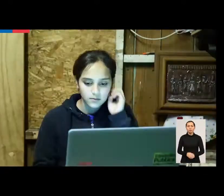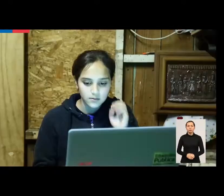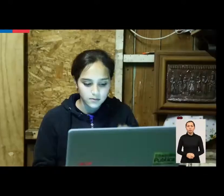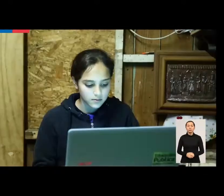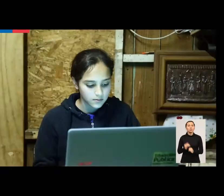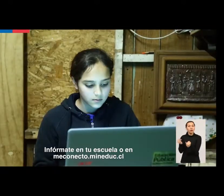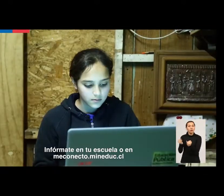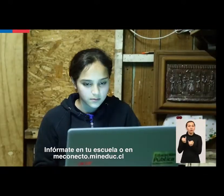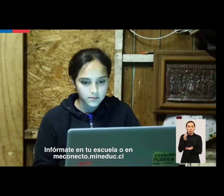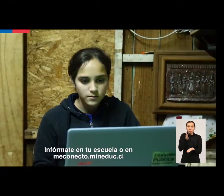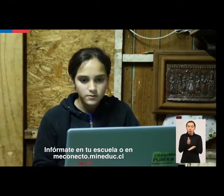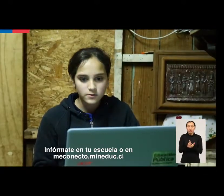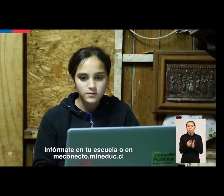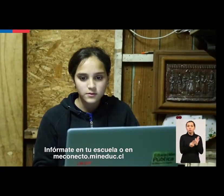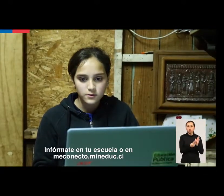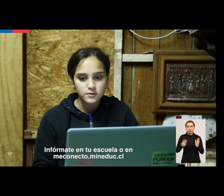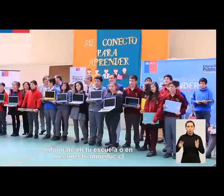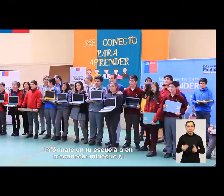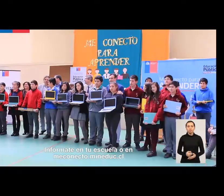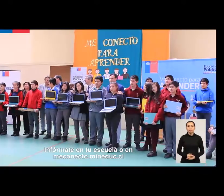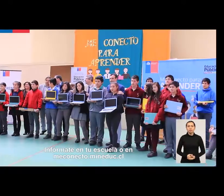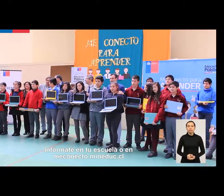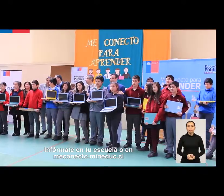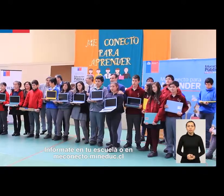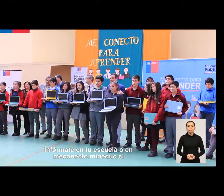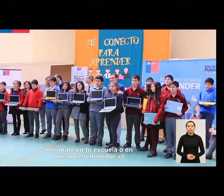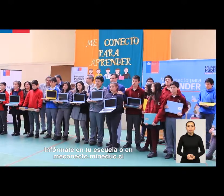año. Infórmate en tu escuela o en